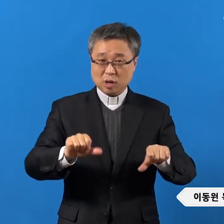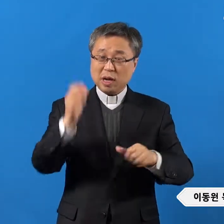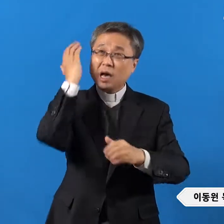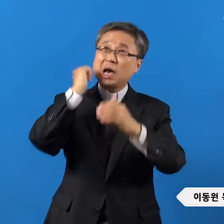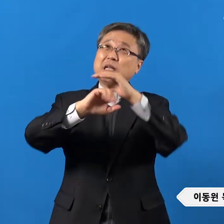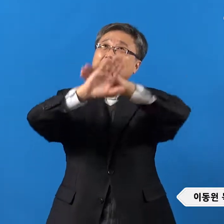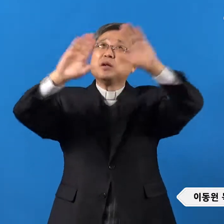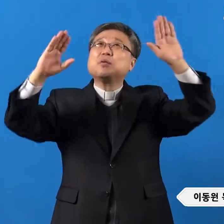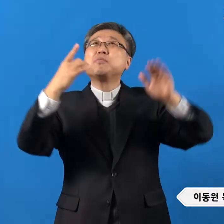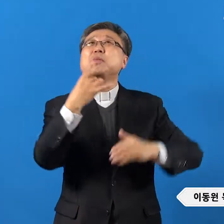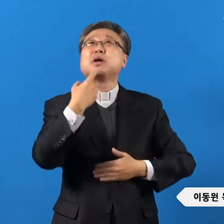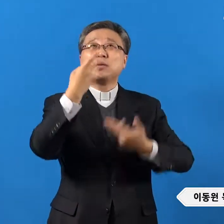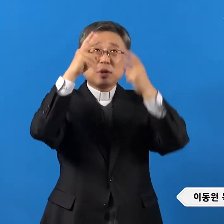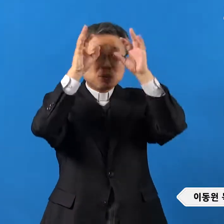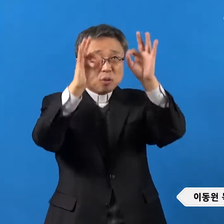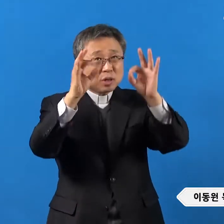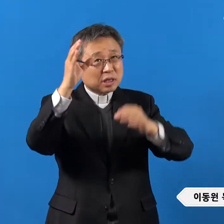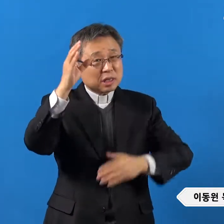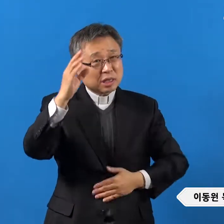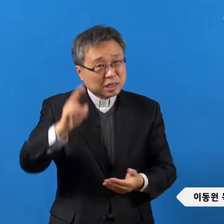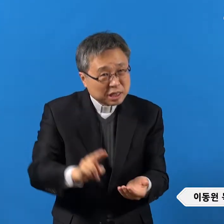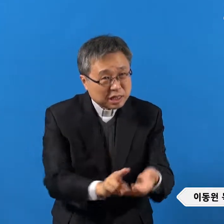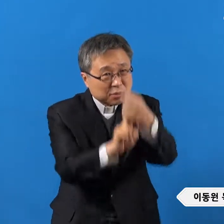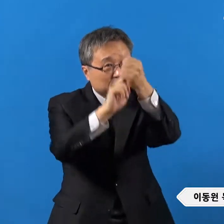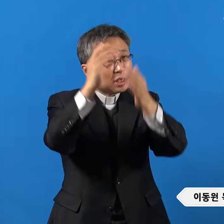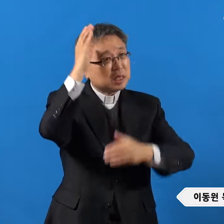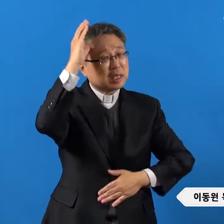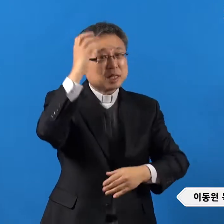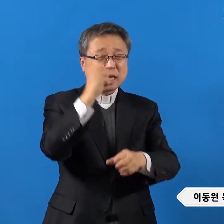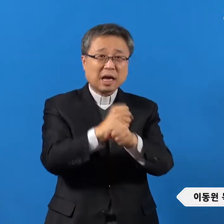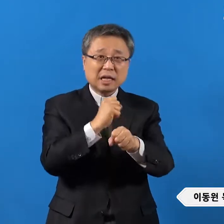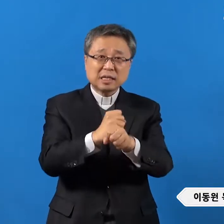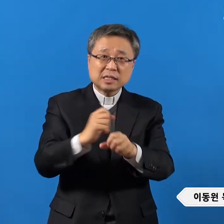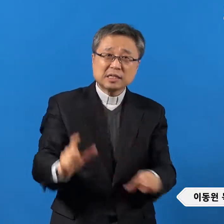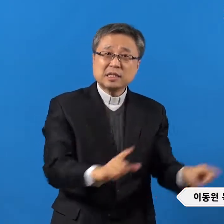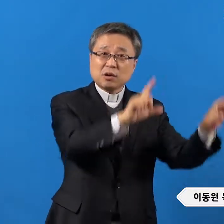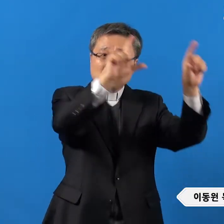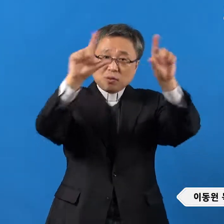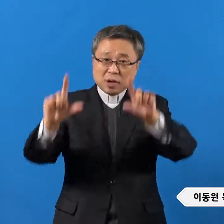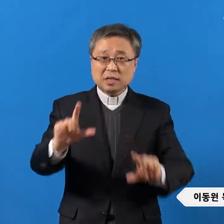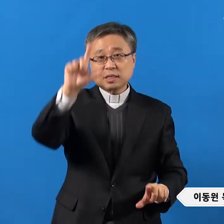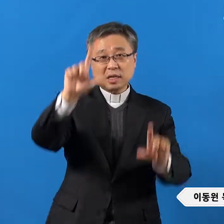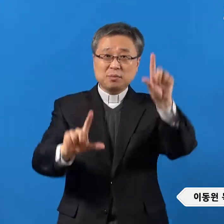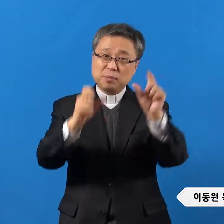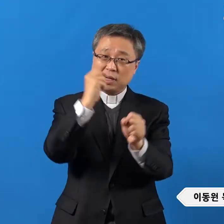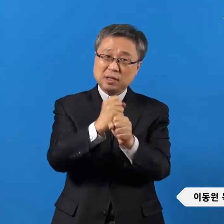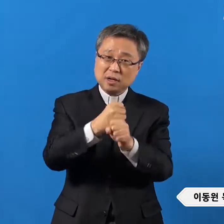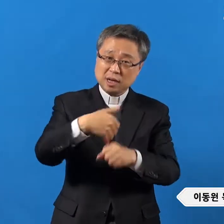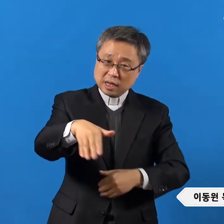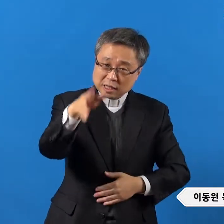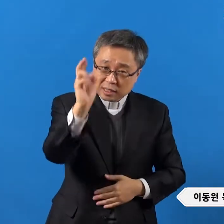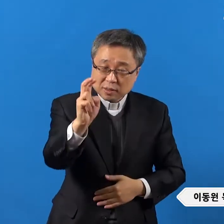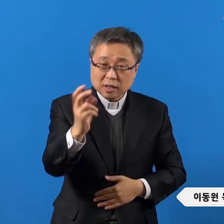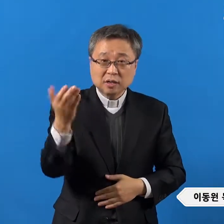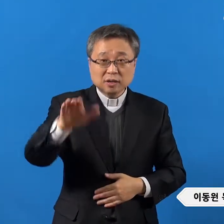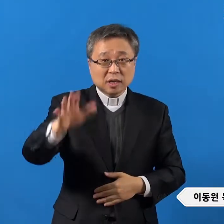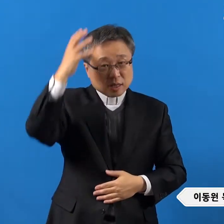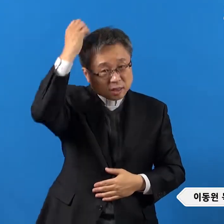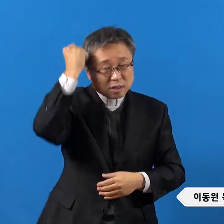바라보고 기적만을 기대하는 라이프 스타일을 만들어가야 했었을 것입니다. 그런데 여러분, 기억할 것은 이것입니다.